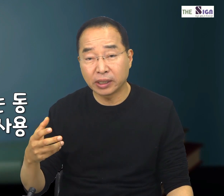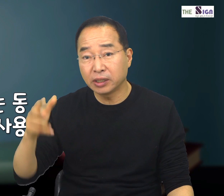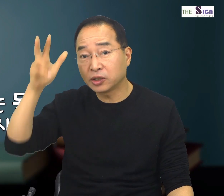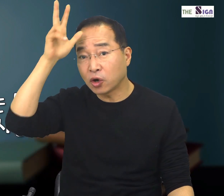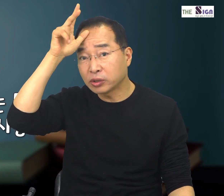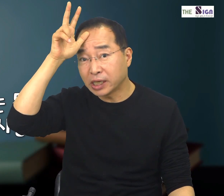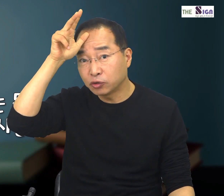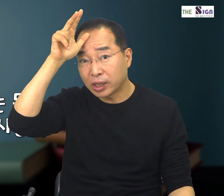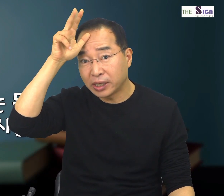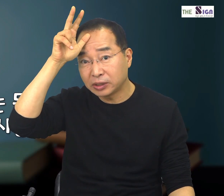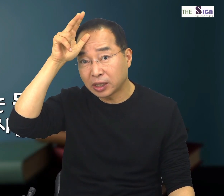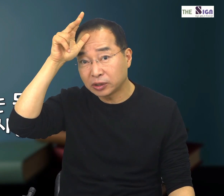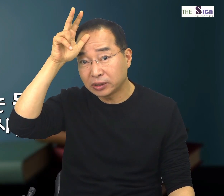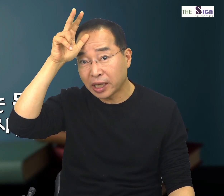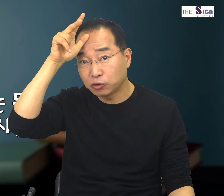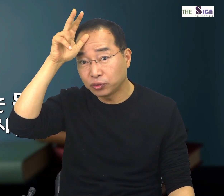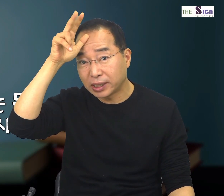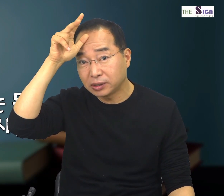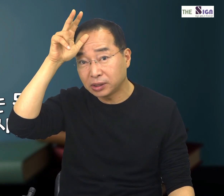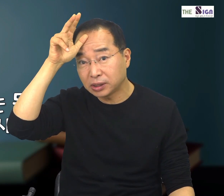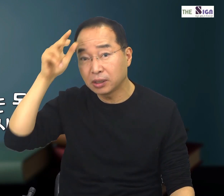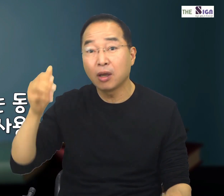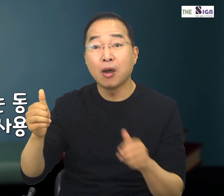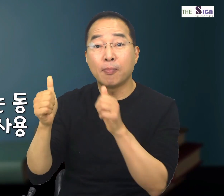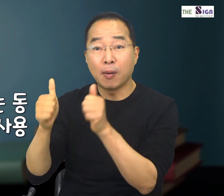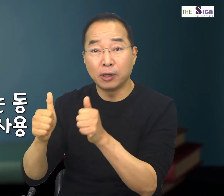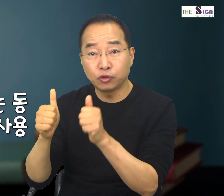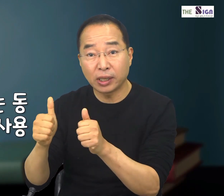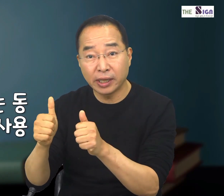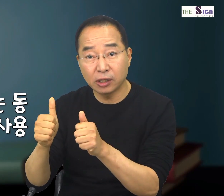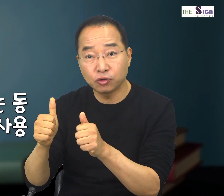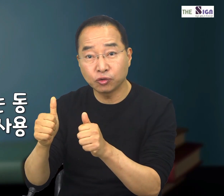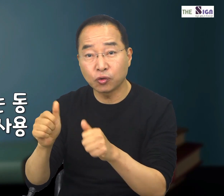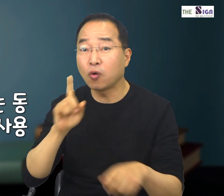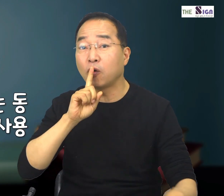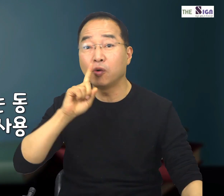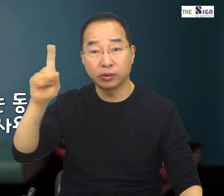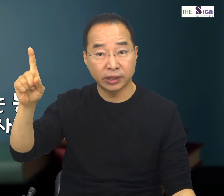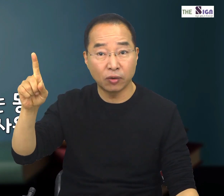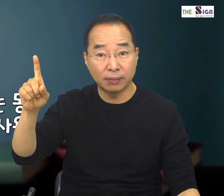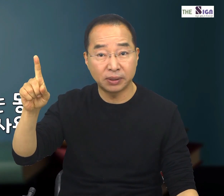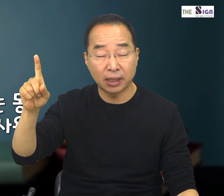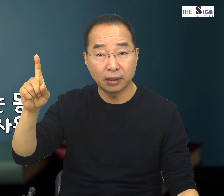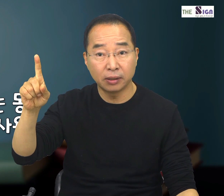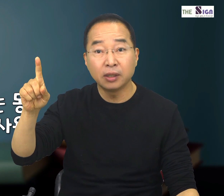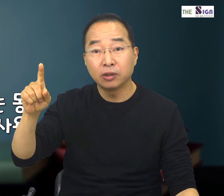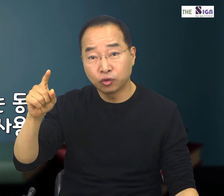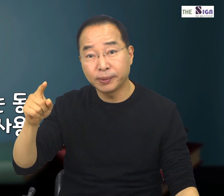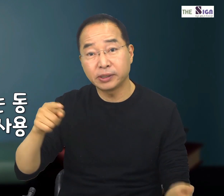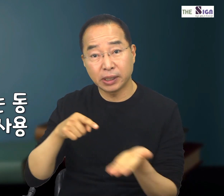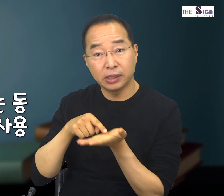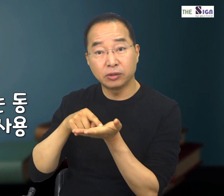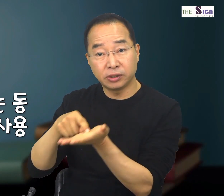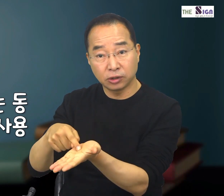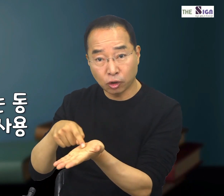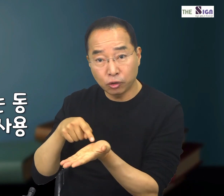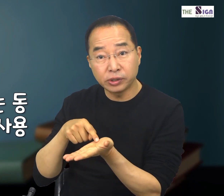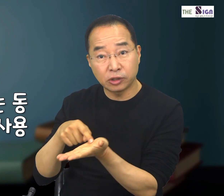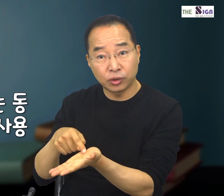때는 경찰 수사를 해준다든지 법원 수사를 해주고 사용합니다. 두 번째, 이건 서류를 제출하는